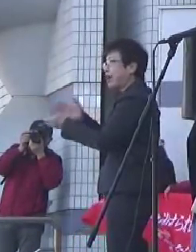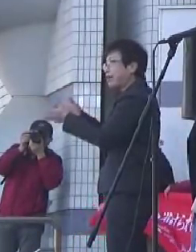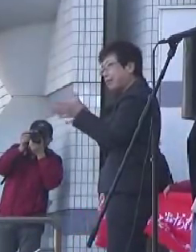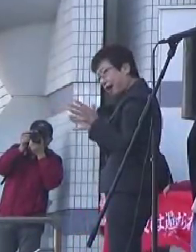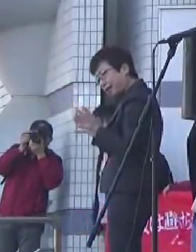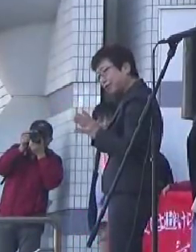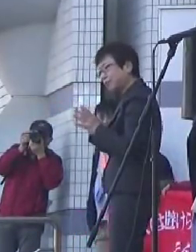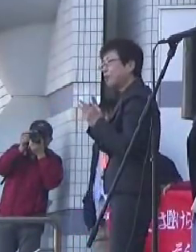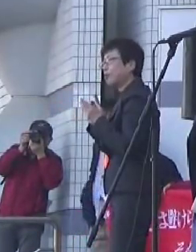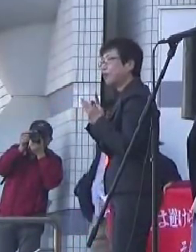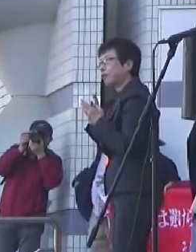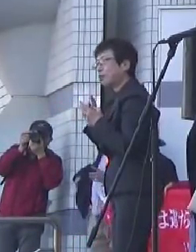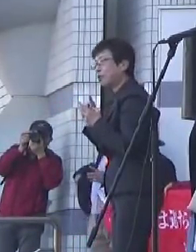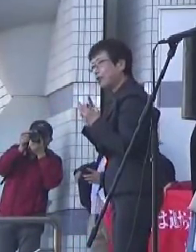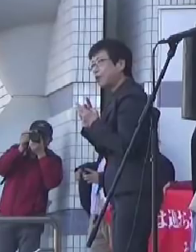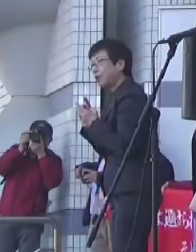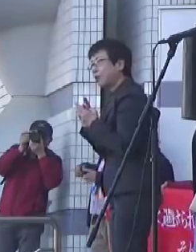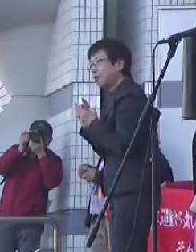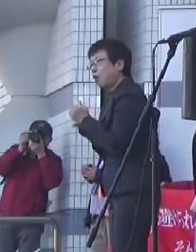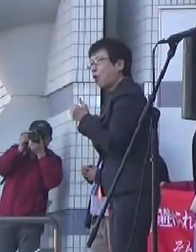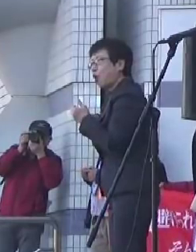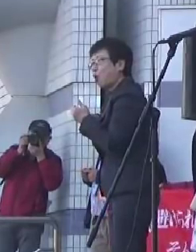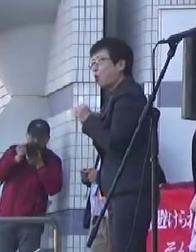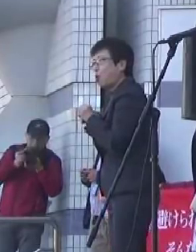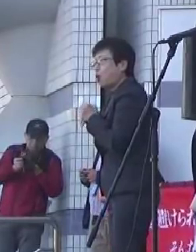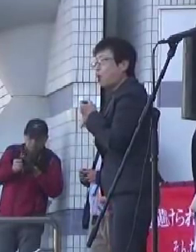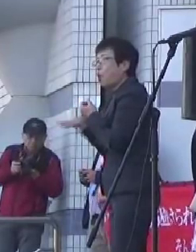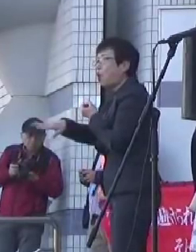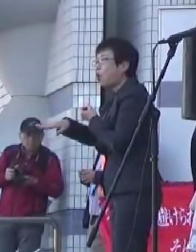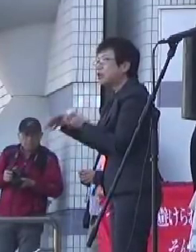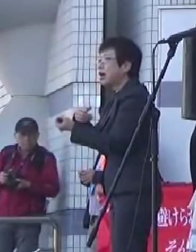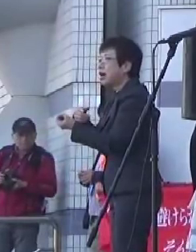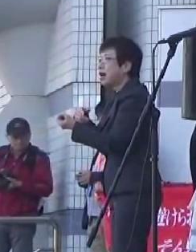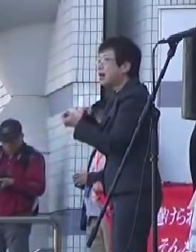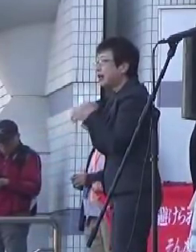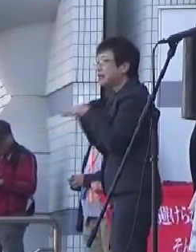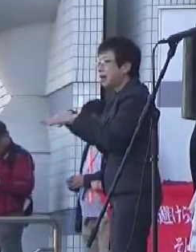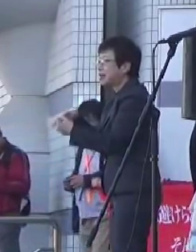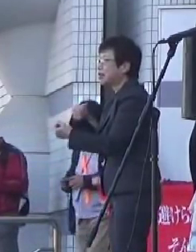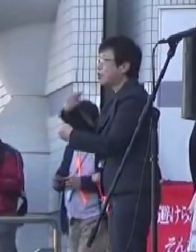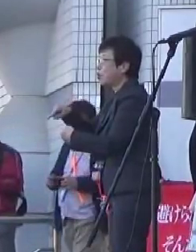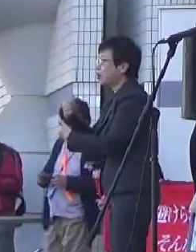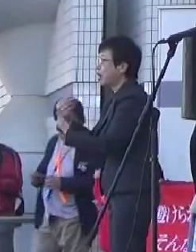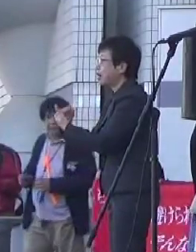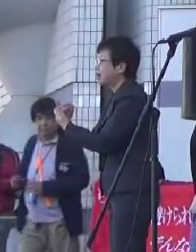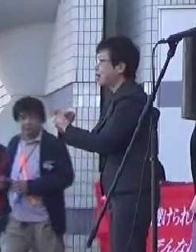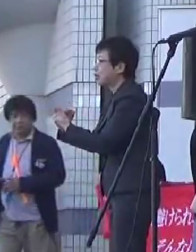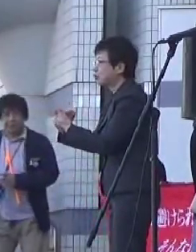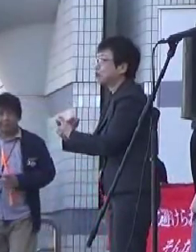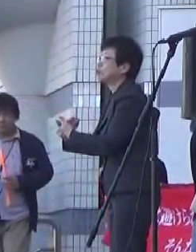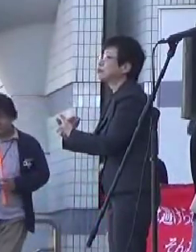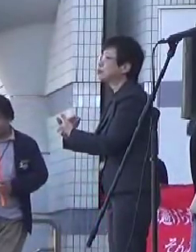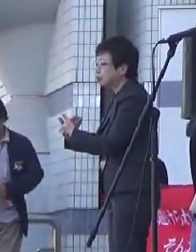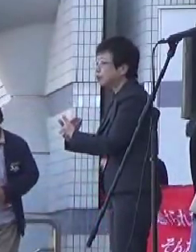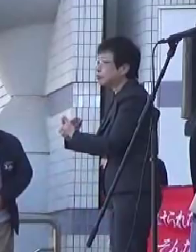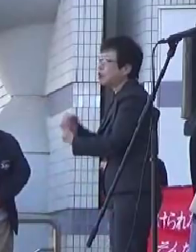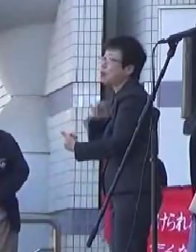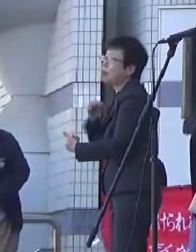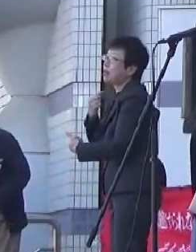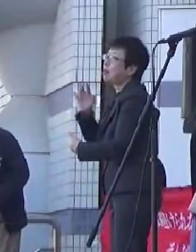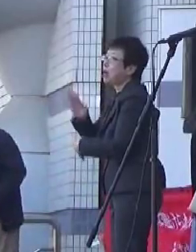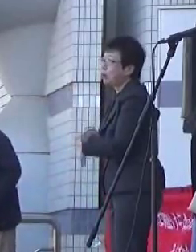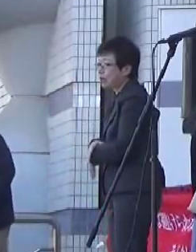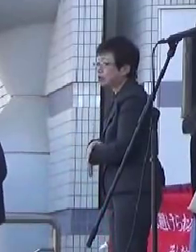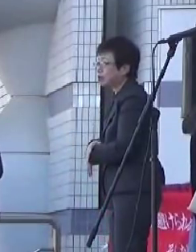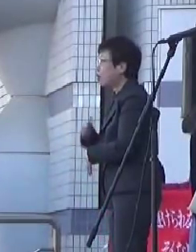は放射線教育に反対する福島アクションプロジェクトのメンバーでもあります。そしてどんどん